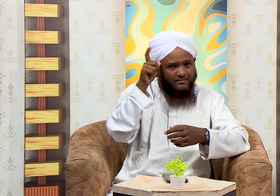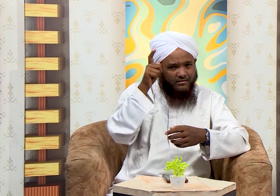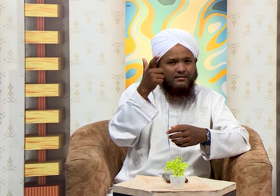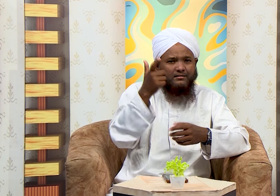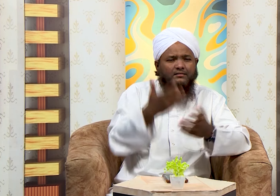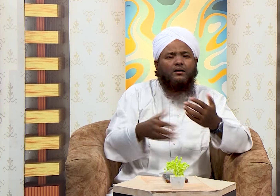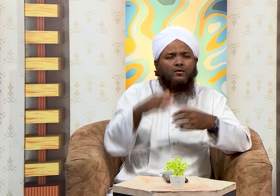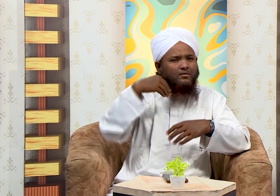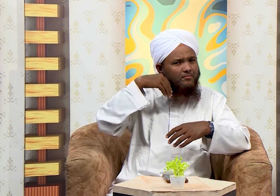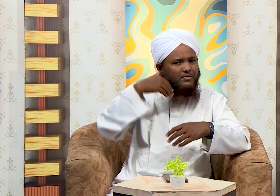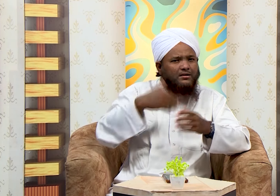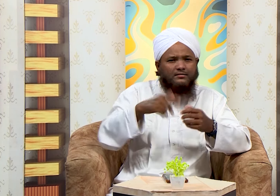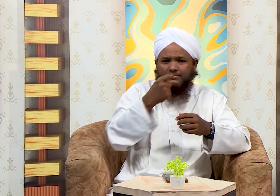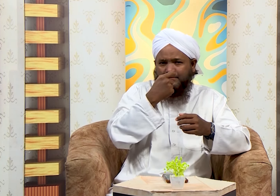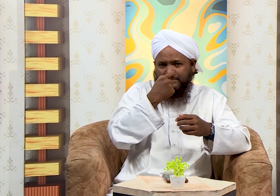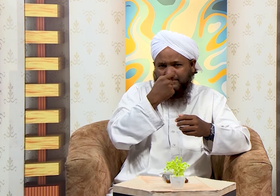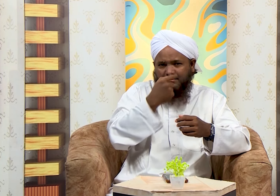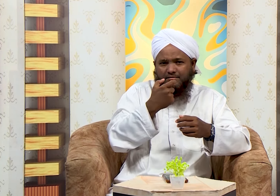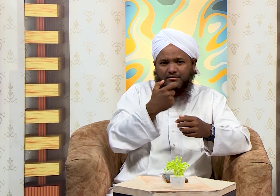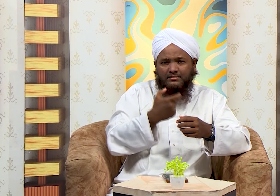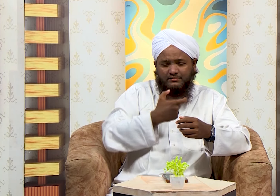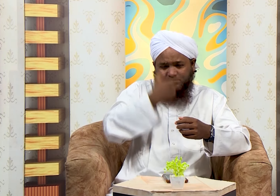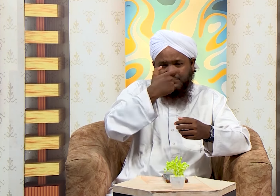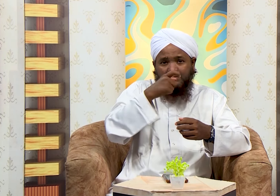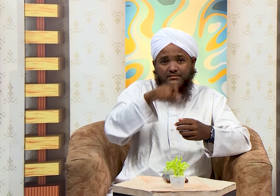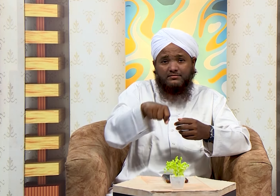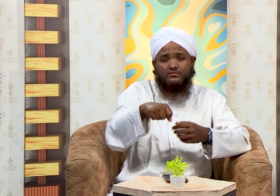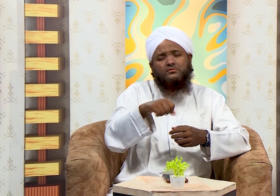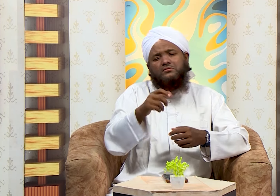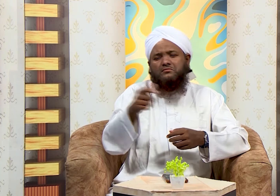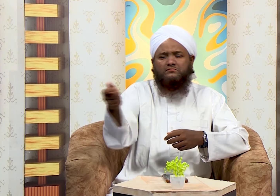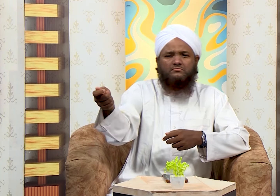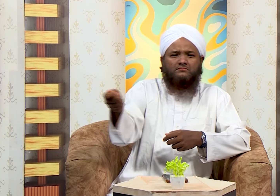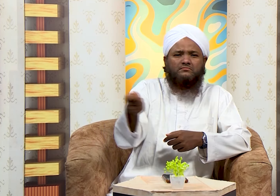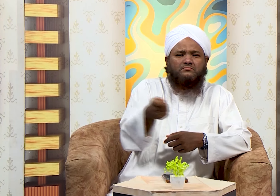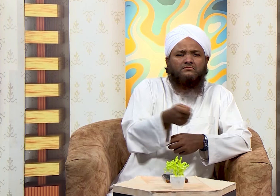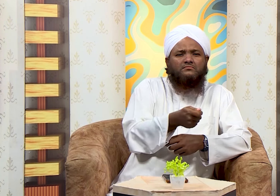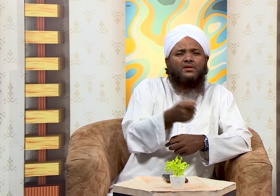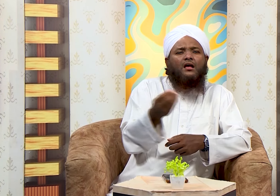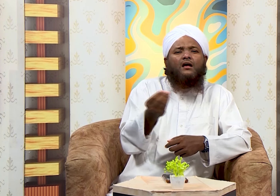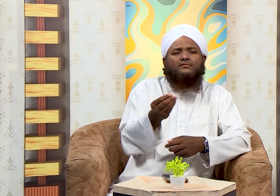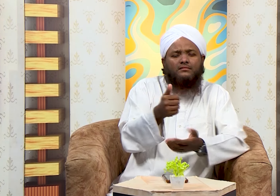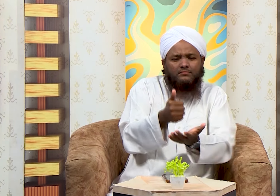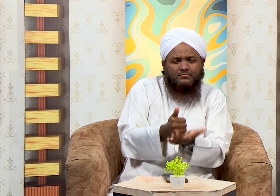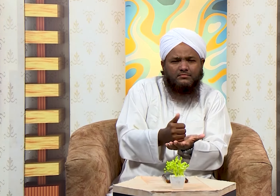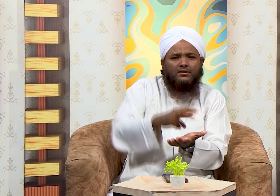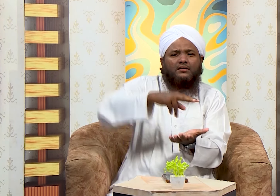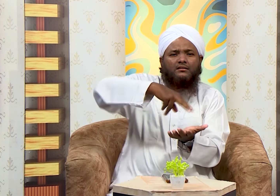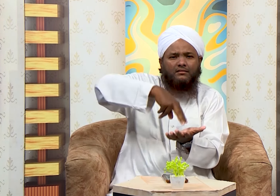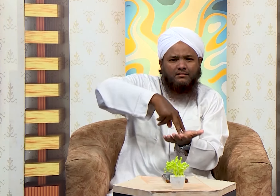جانور ہوتے ہیں تو ان کے نکیل ڈال دی جاتی ہے تو اس کے بعد اس کو جیسے لے کر چلیں ویسے چلتا رہتا ہے بٹھاو بیٹھ جائے گا کھڑا کرو کھڑا